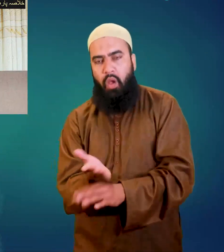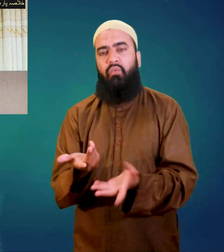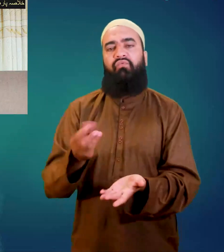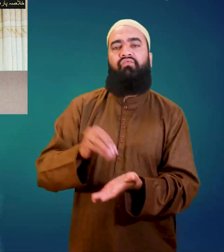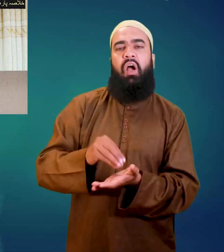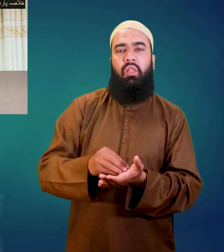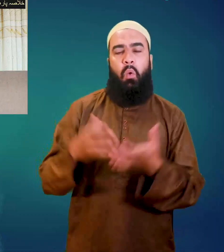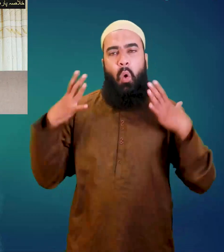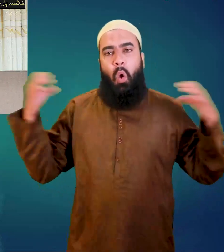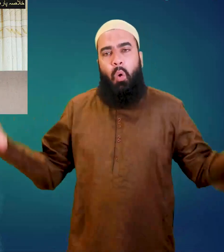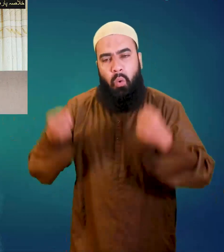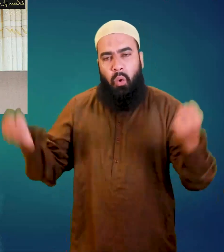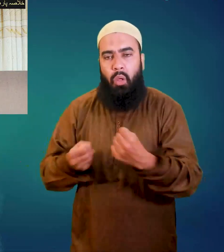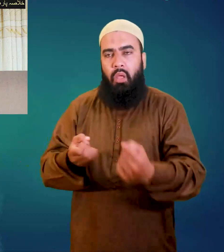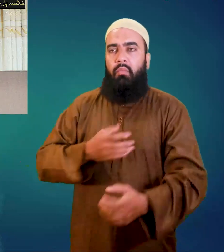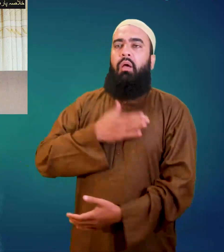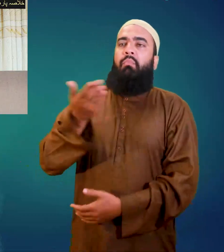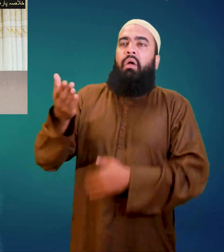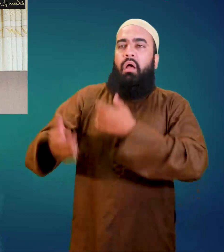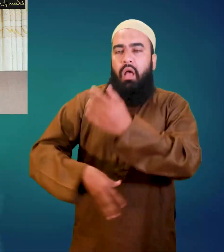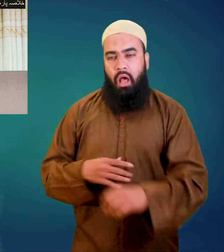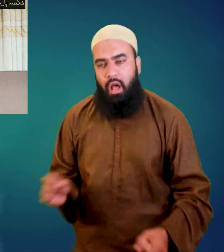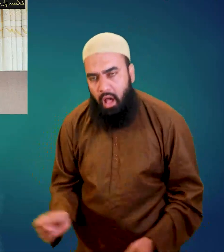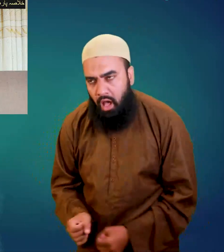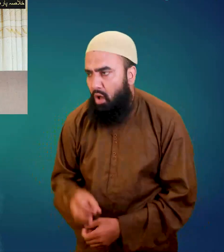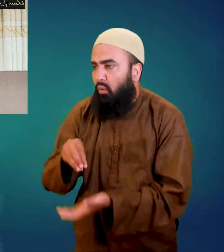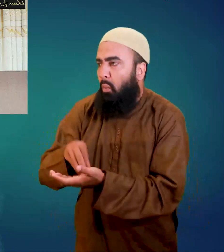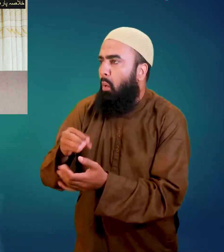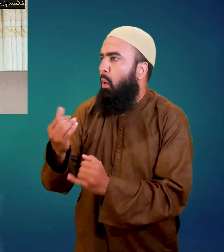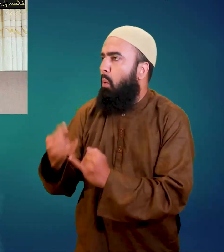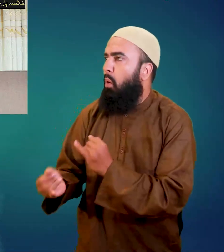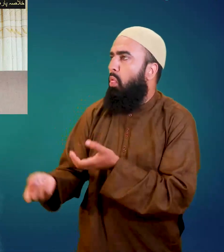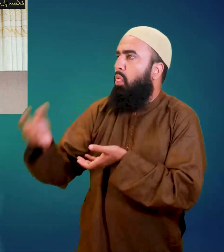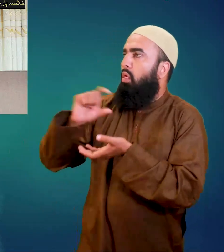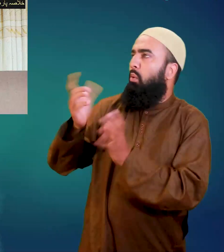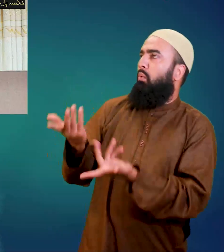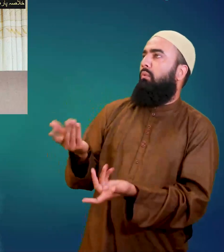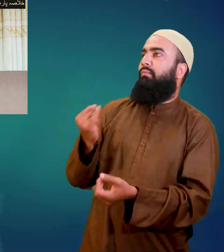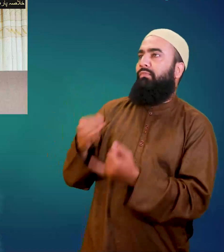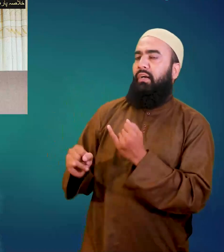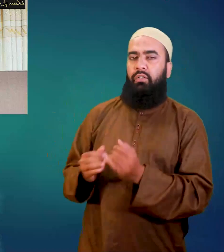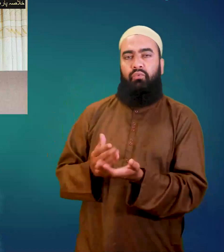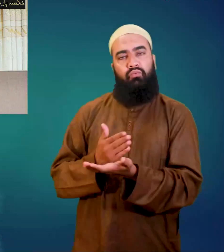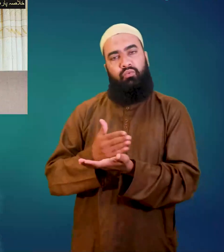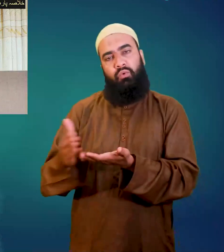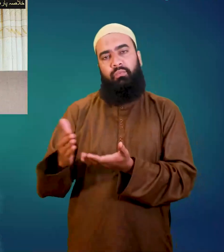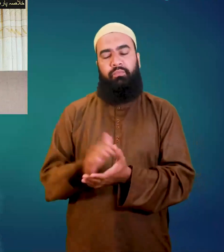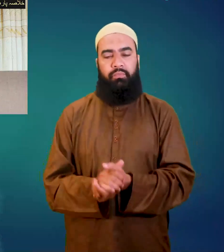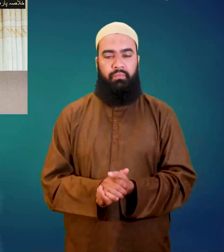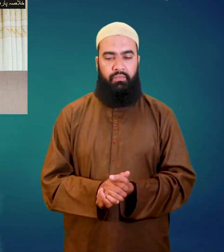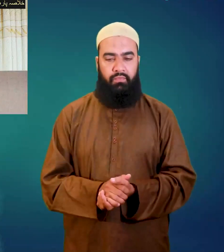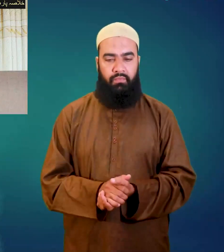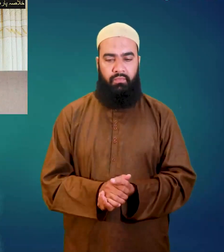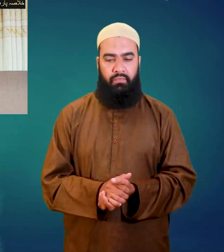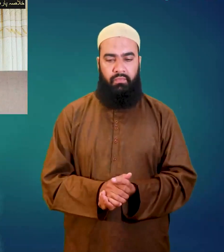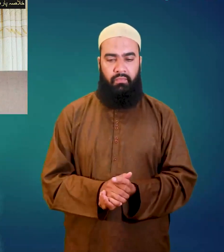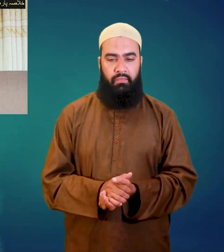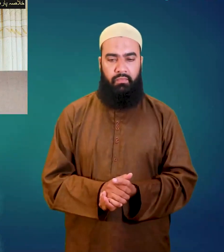اپنی صلاحیتوں کو ضائع کرے۔ نمبر 3، والذین هم للزکاۃ